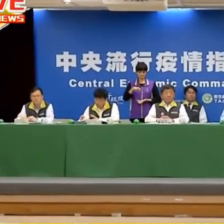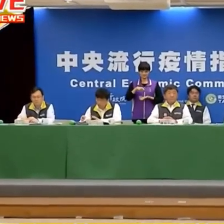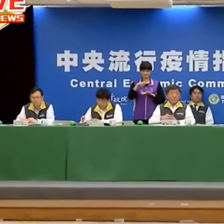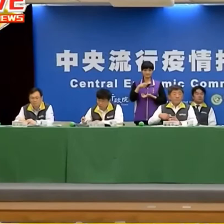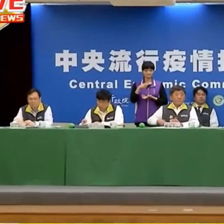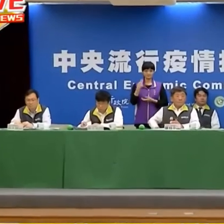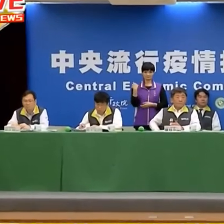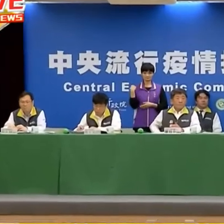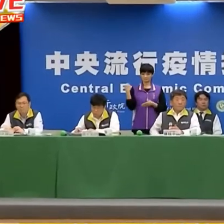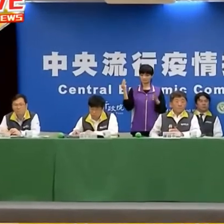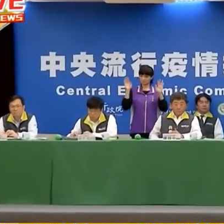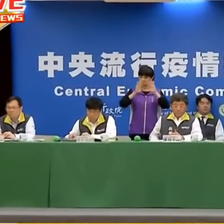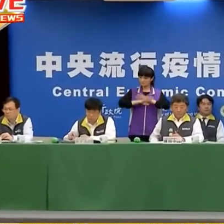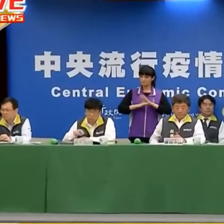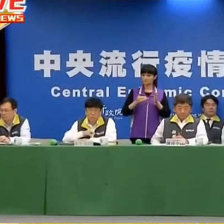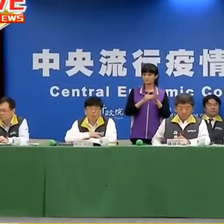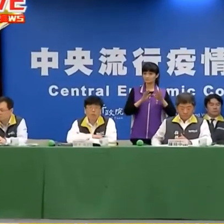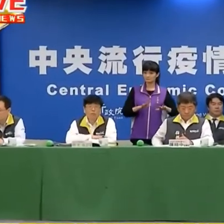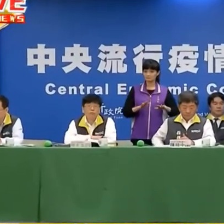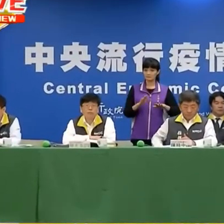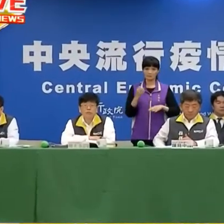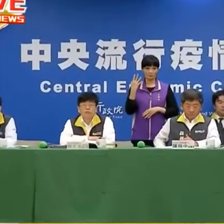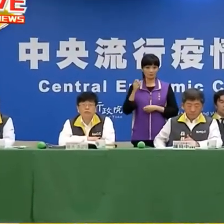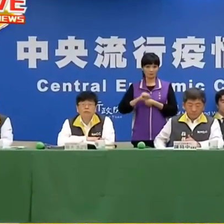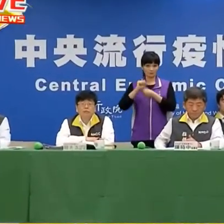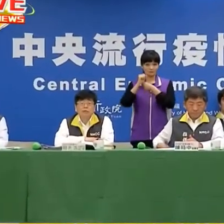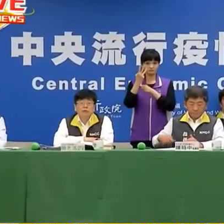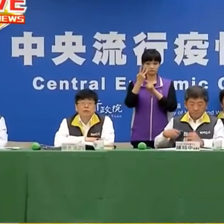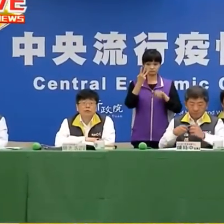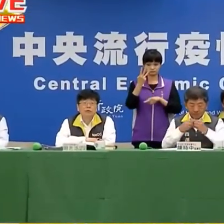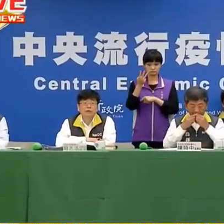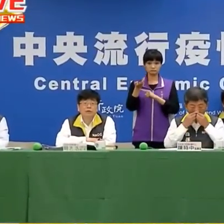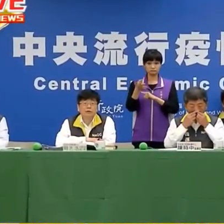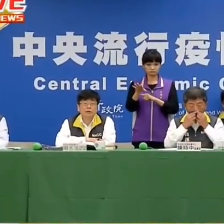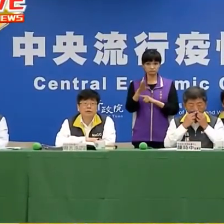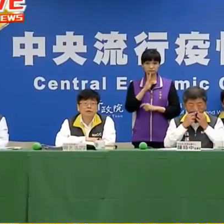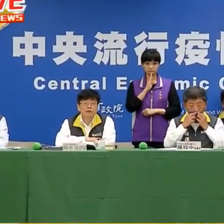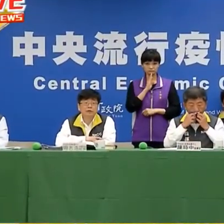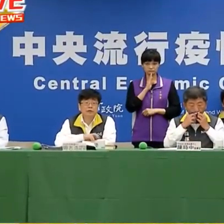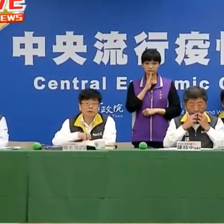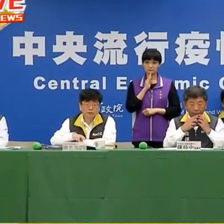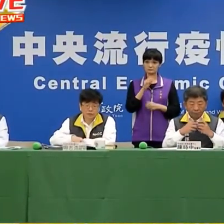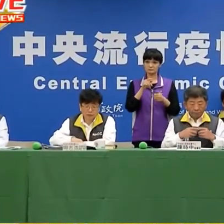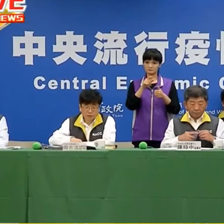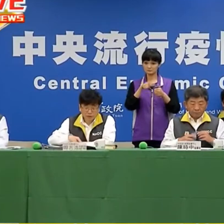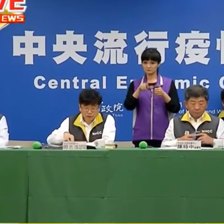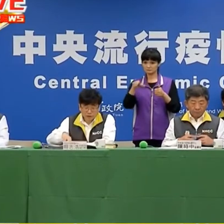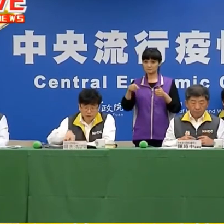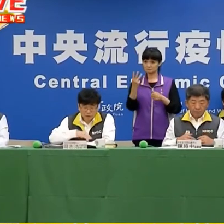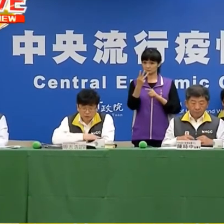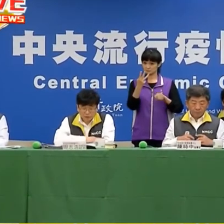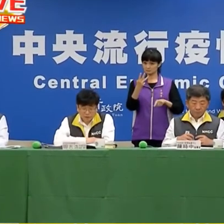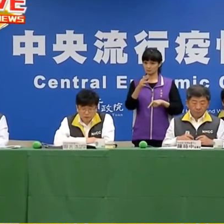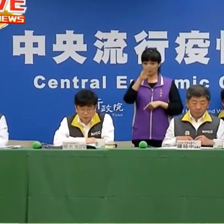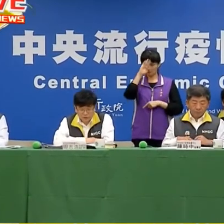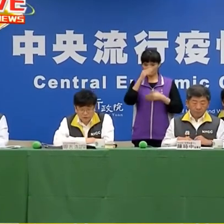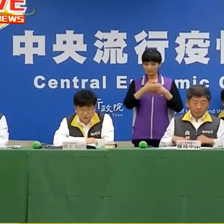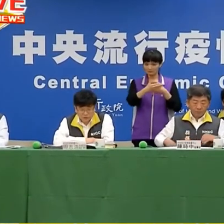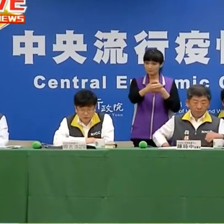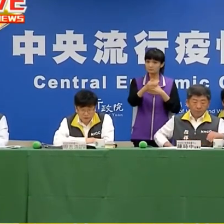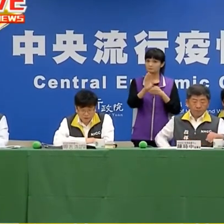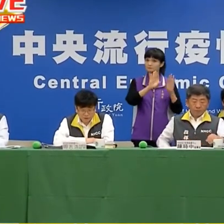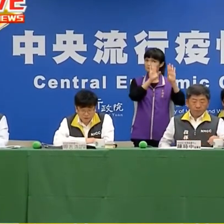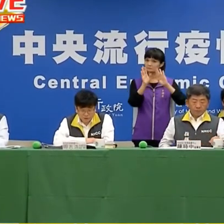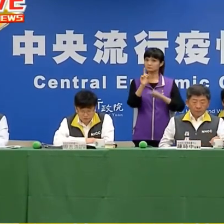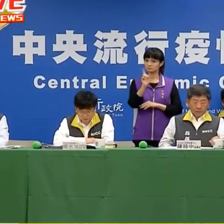新增就从昨天晚上到现在新增3个死亡个案，那是不是可以说明一下他们的病程？还有说这些个案是不